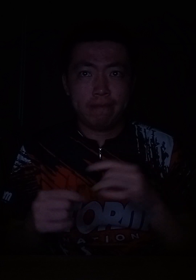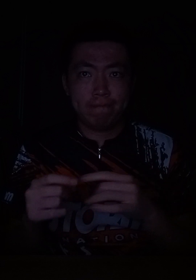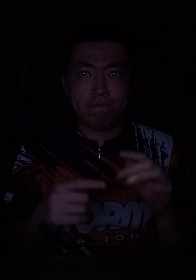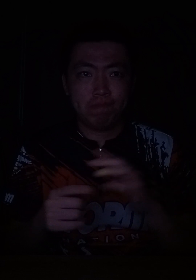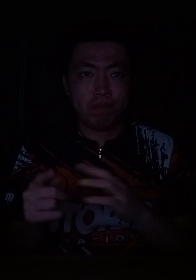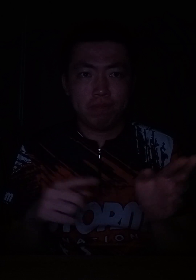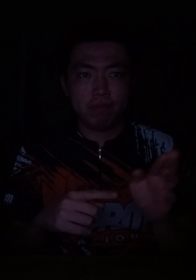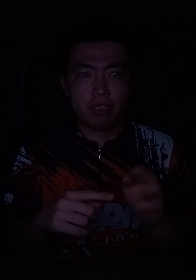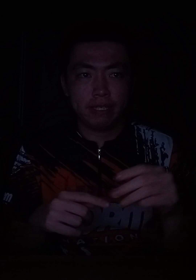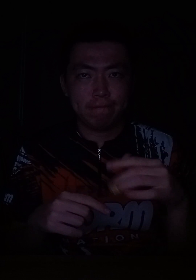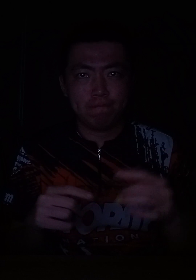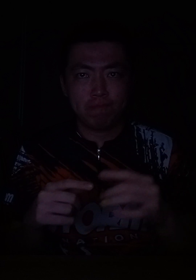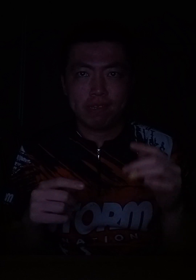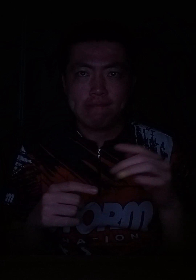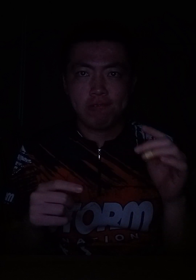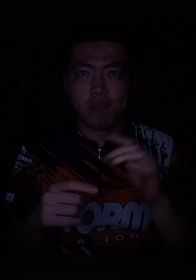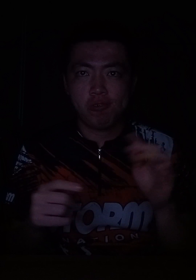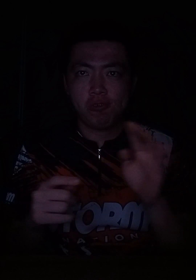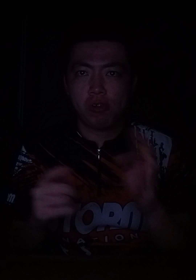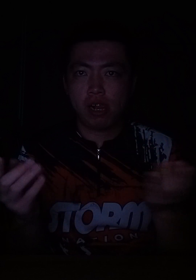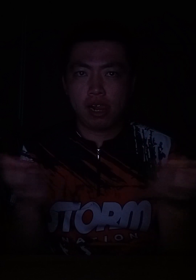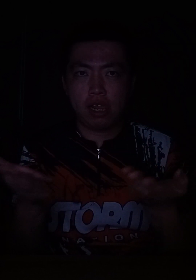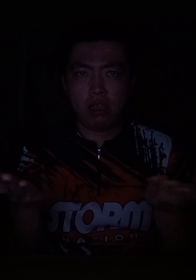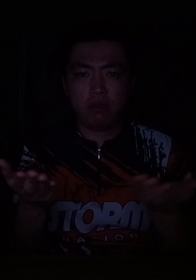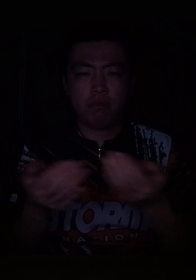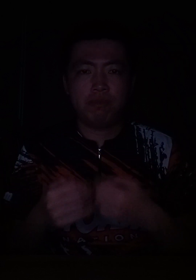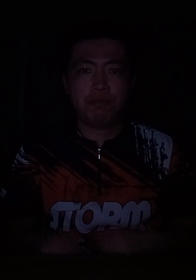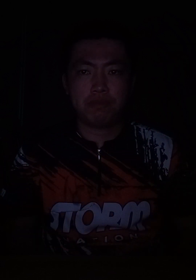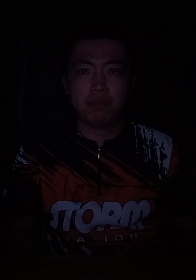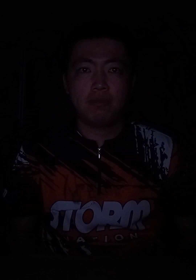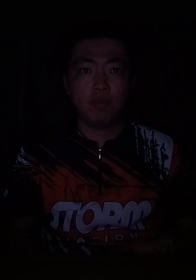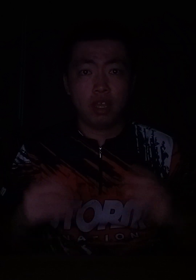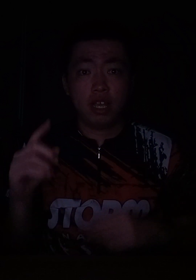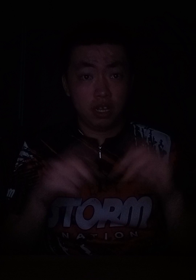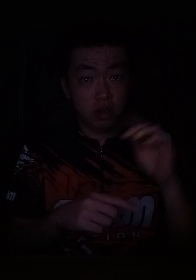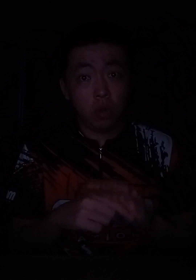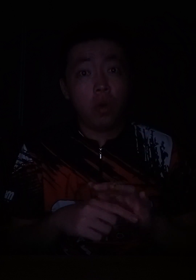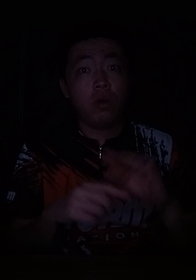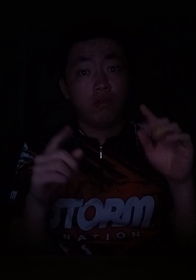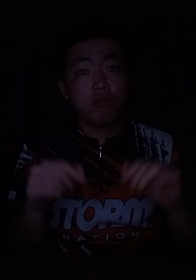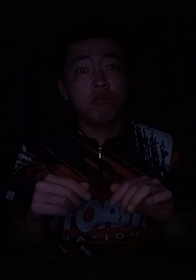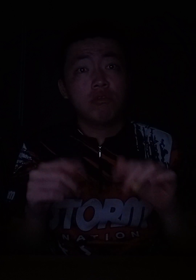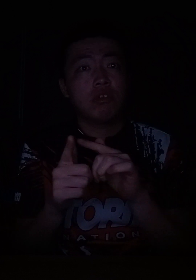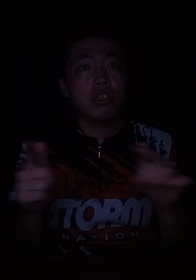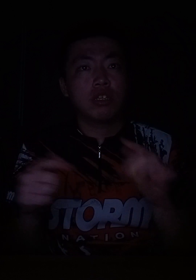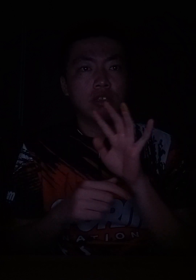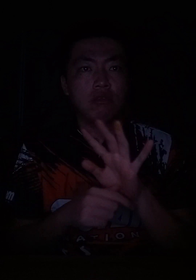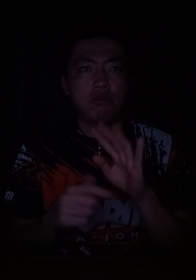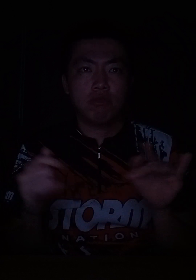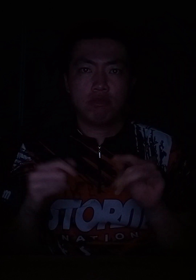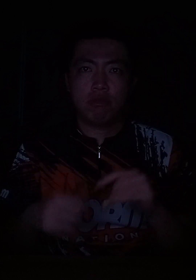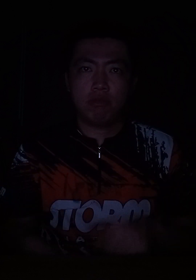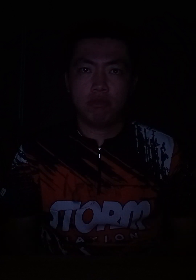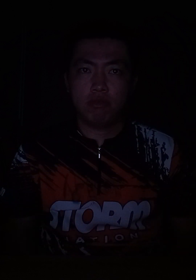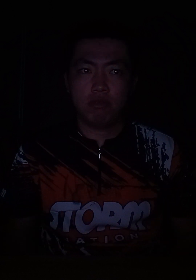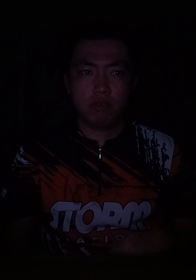전정거장에서. 지금 몇 분이 걸리는 건지도 모르겠어요. 배차 간격은 최대 30분까지 벌어졌습니다. 미리 저희가